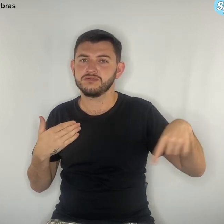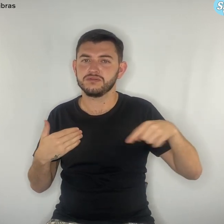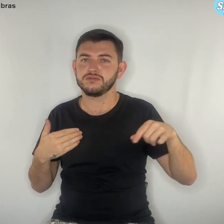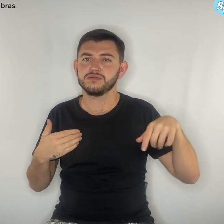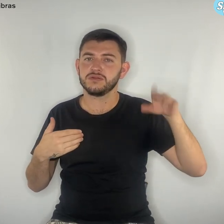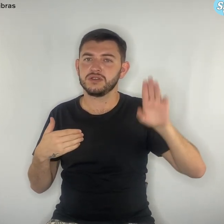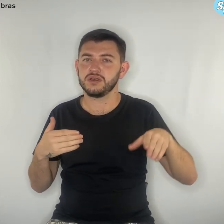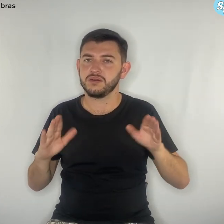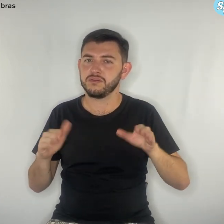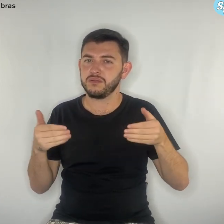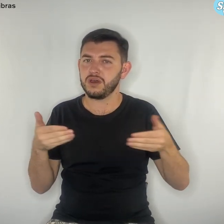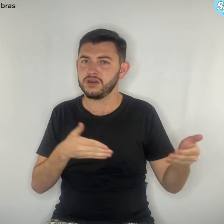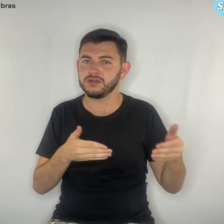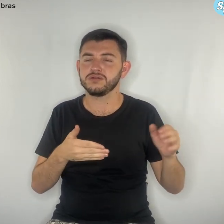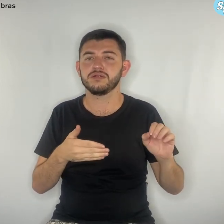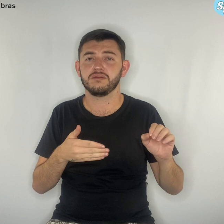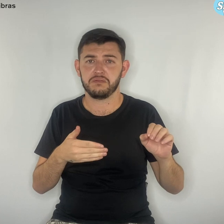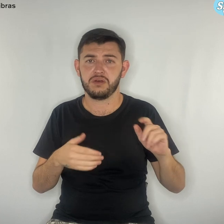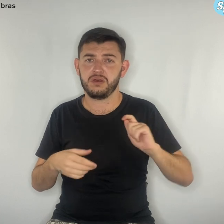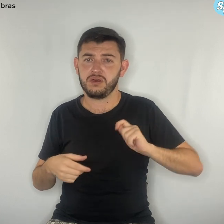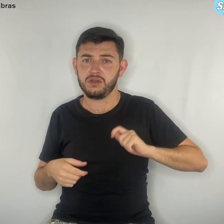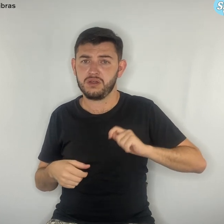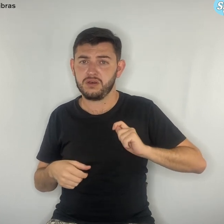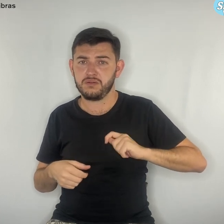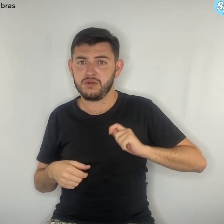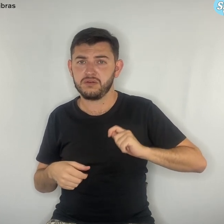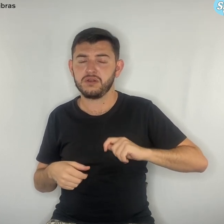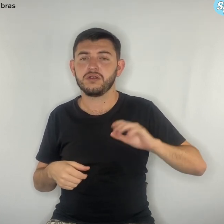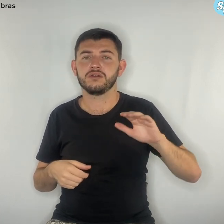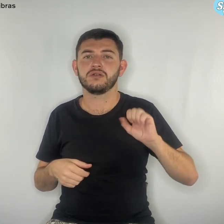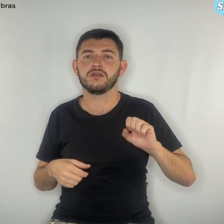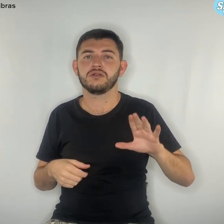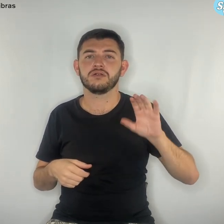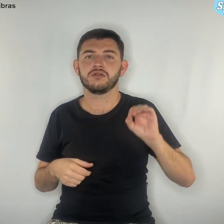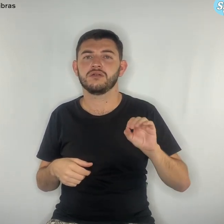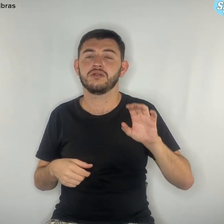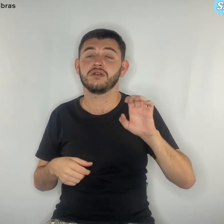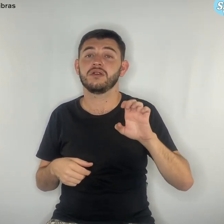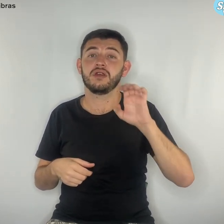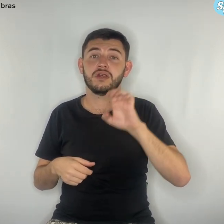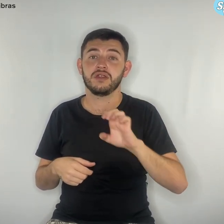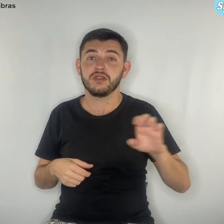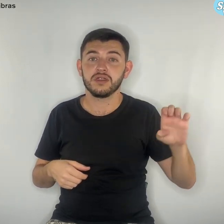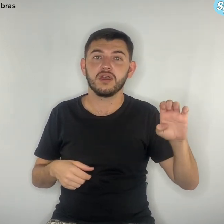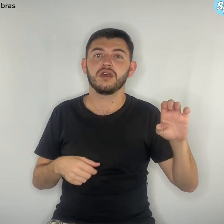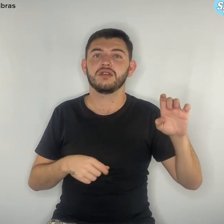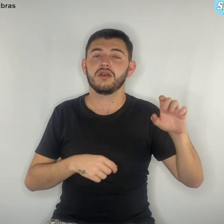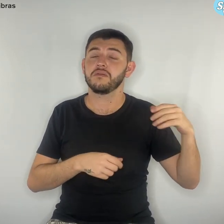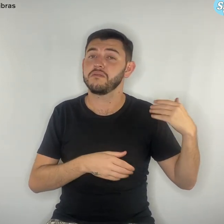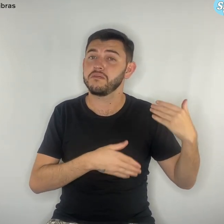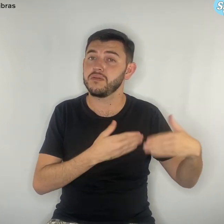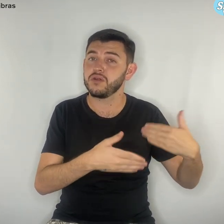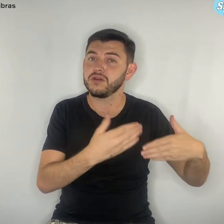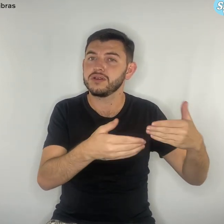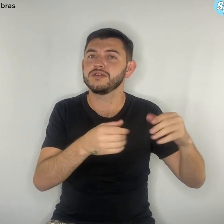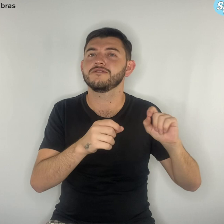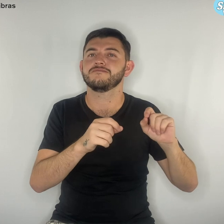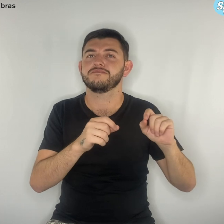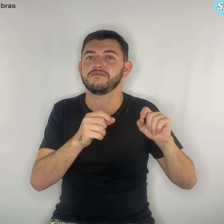são cúmplices da maldade, no caso, a esquerda progressista, classe a que os